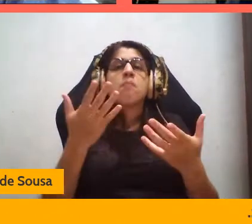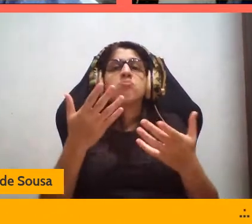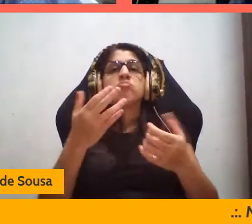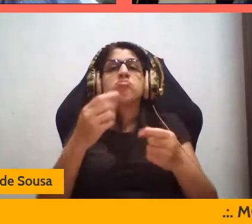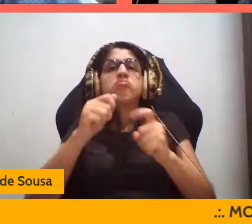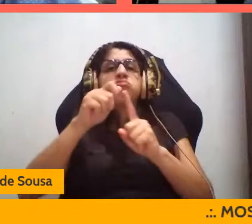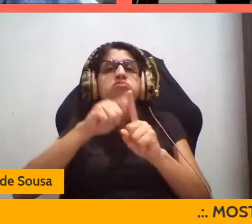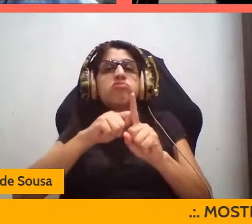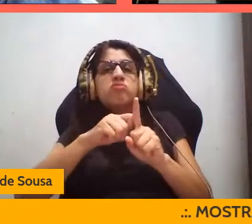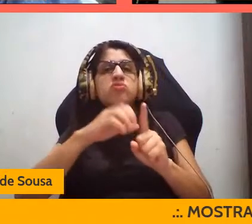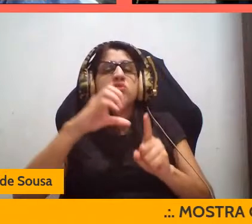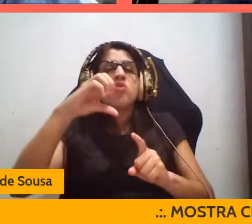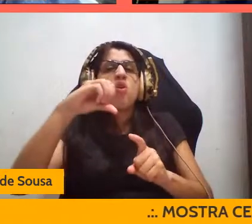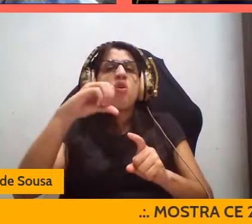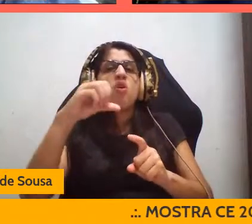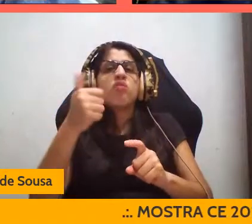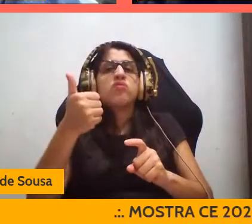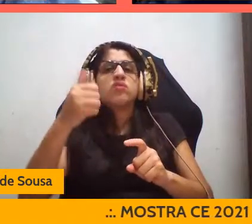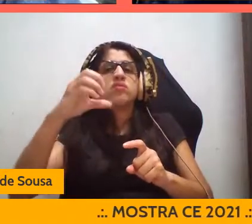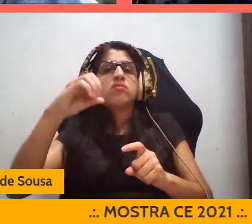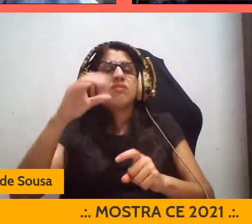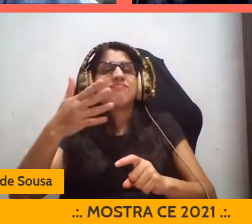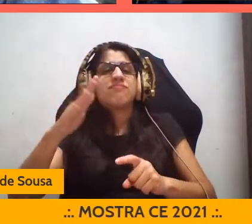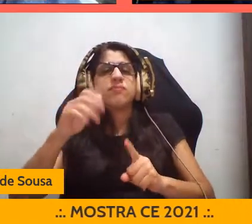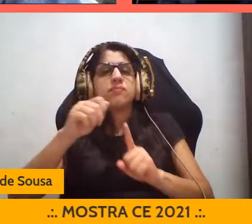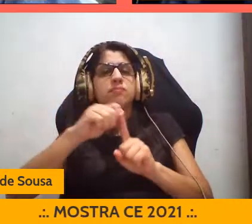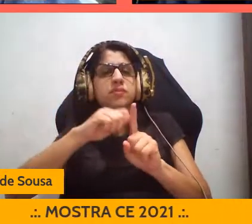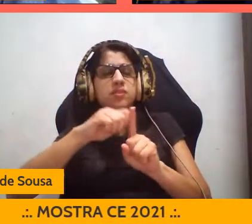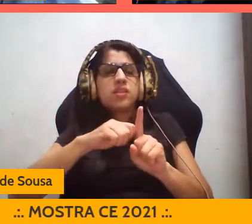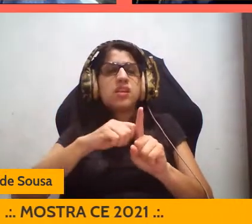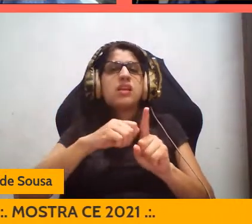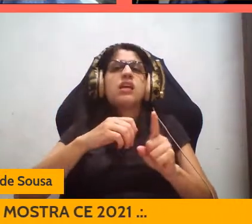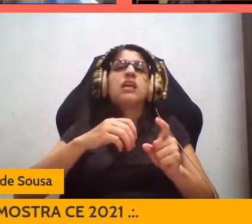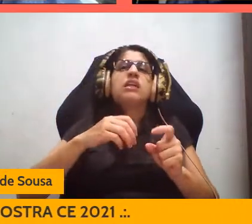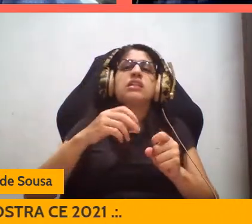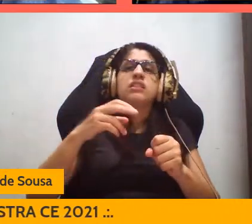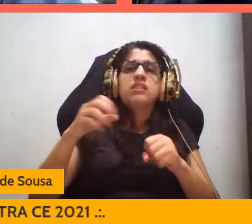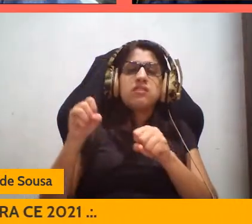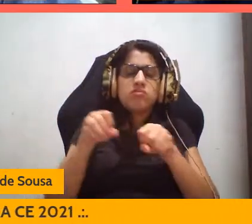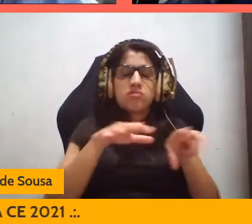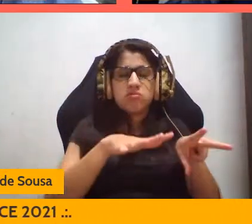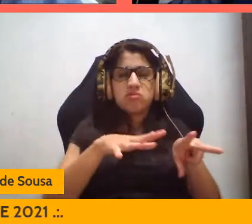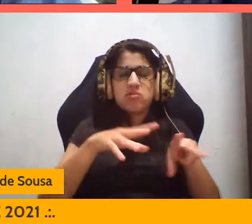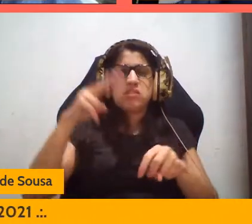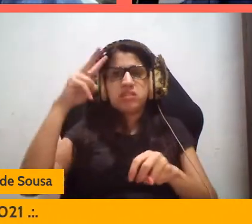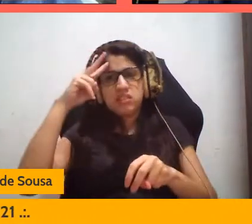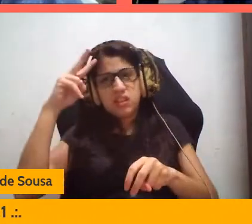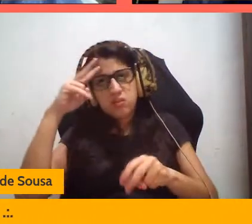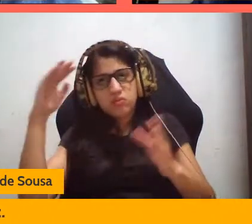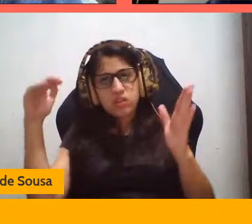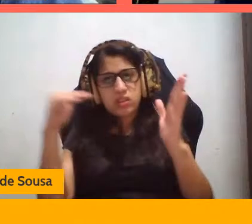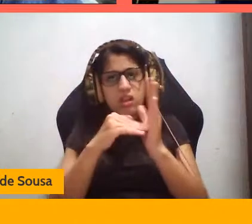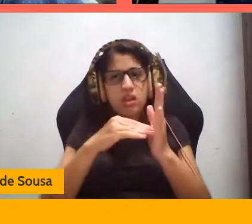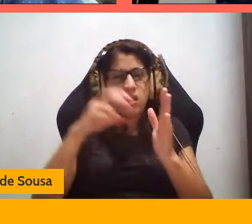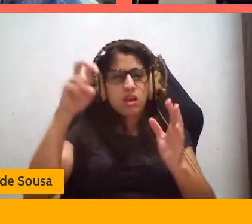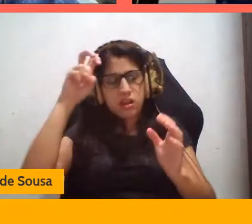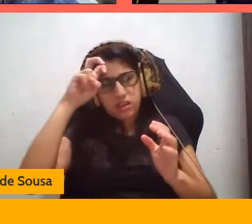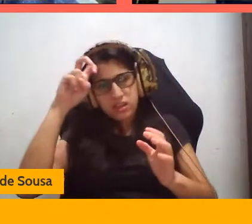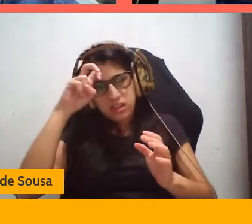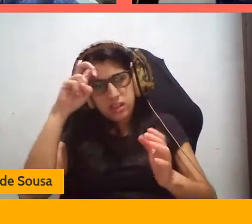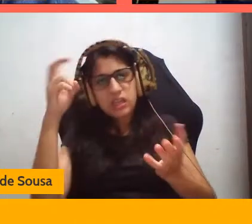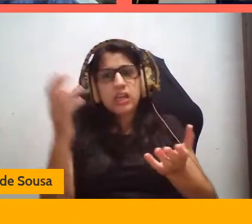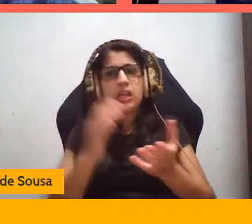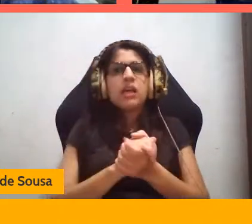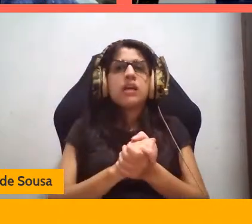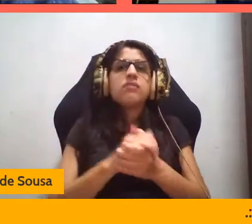9, 10 meses, né, toda semana, de segunda a quinta, em sala de aula. Para mim, isso é estágio, porque de